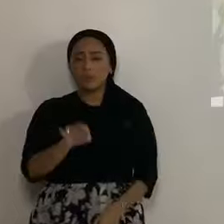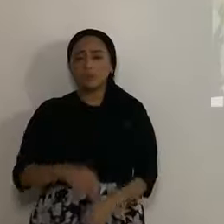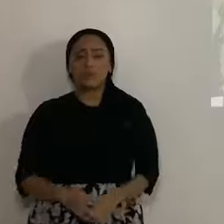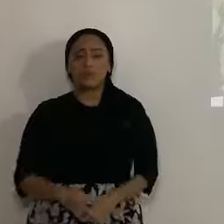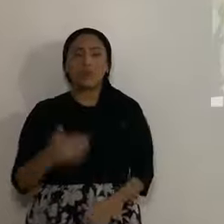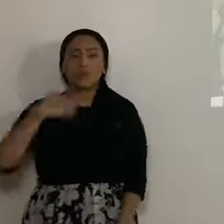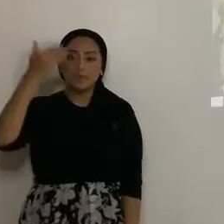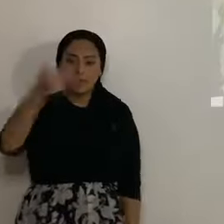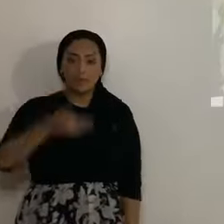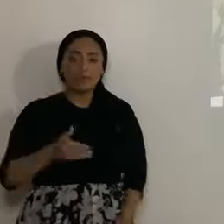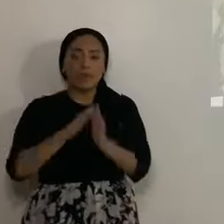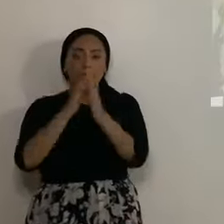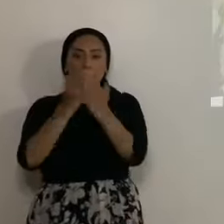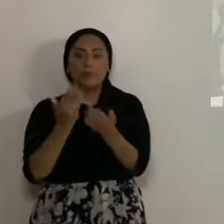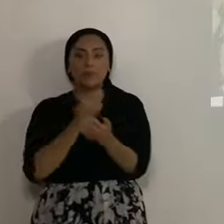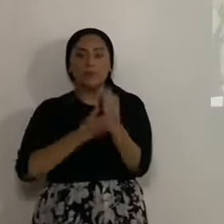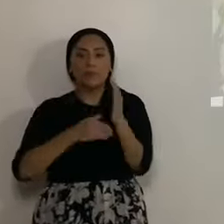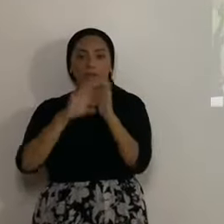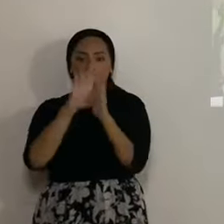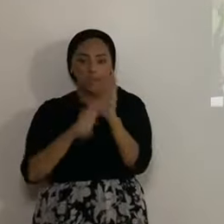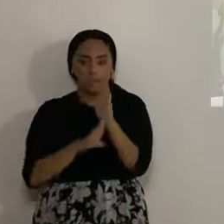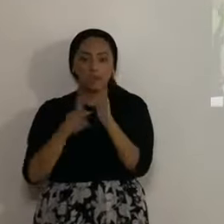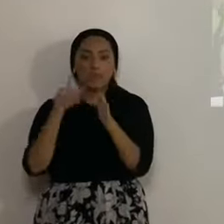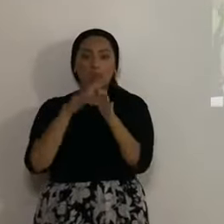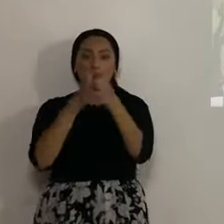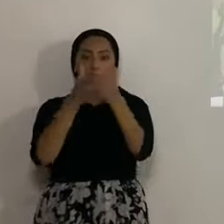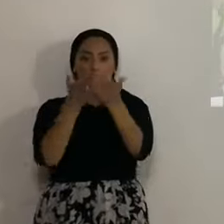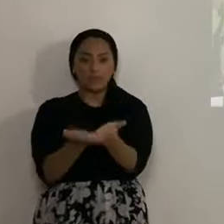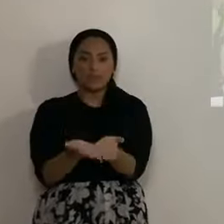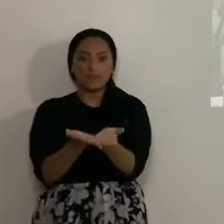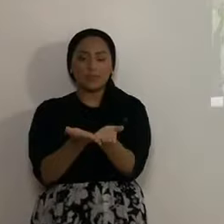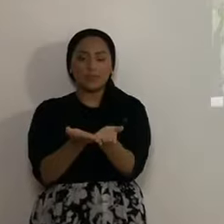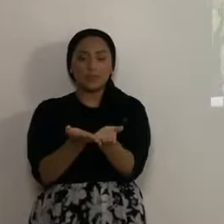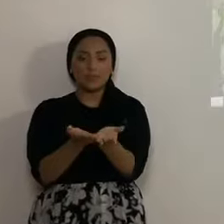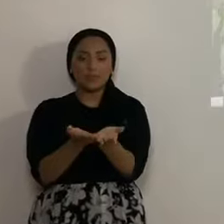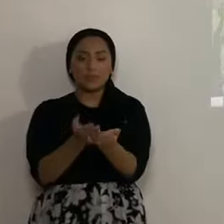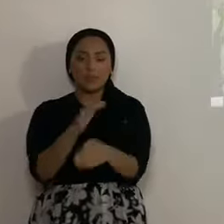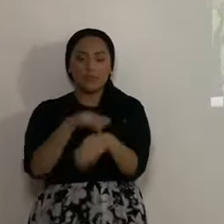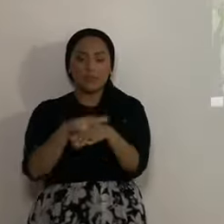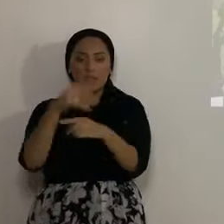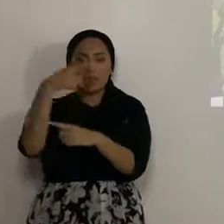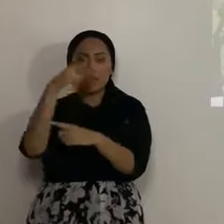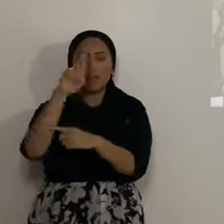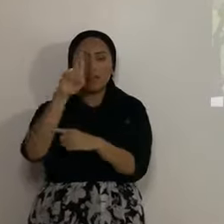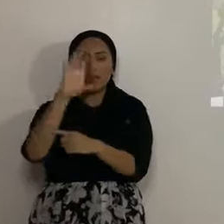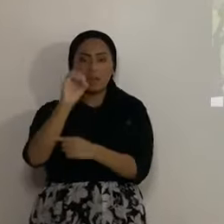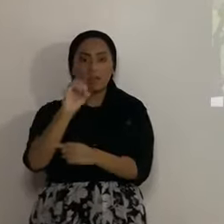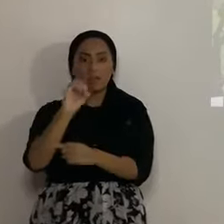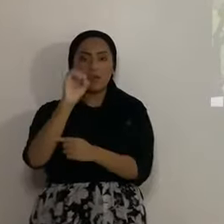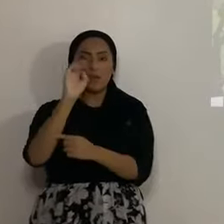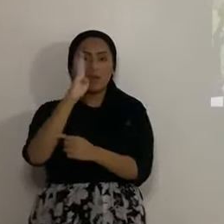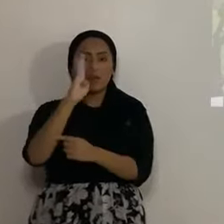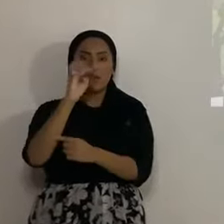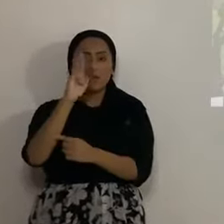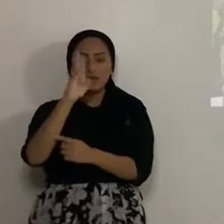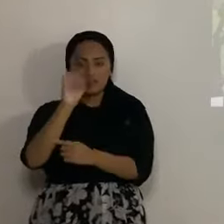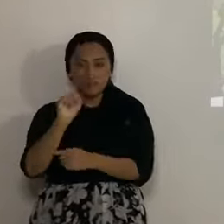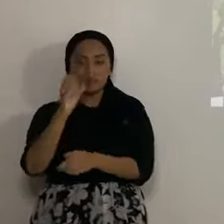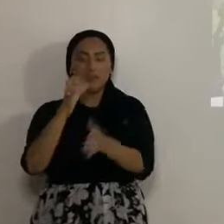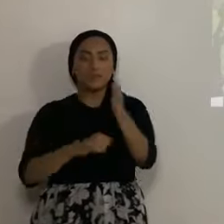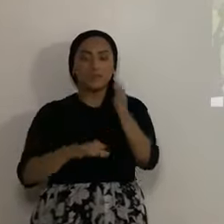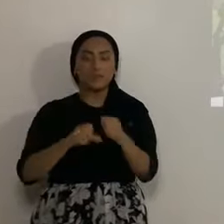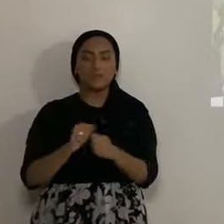voy a invitar a que hablamos la Tanaj, vamos a abrir la Biblia, por favor, en Proverbios 16, 14, abran su